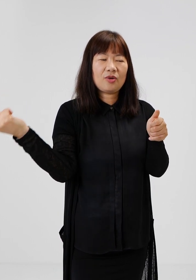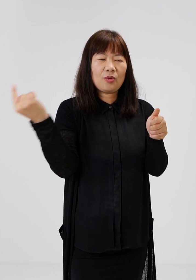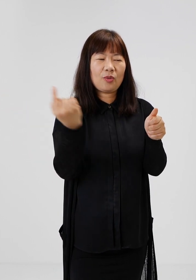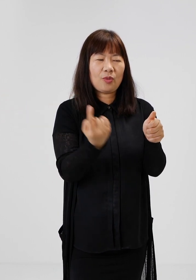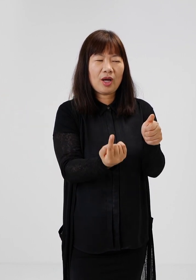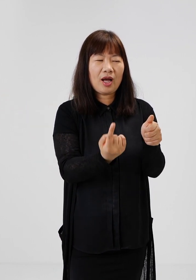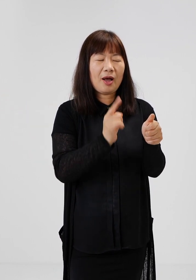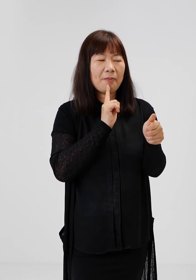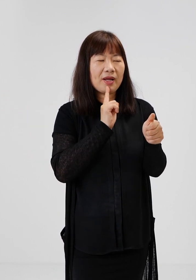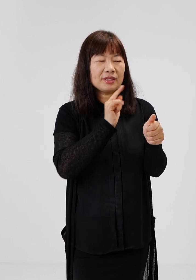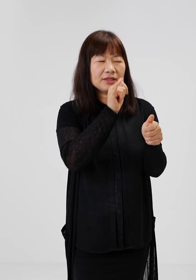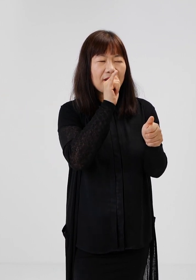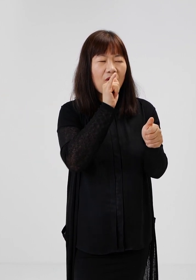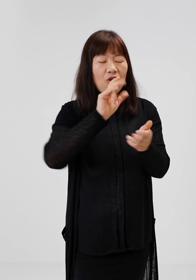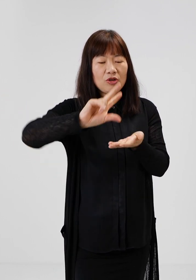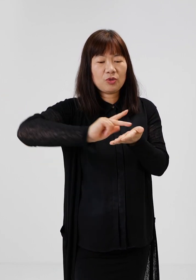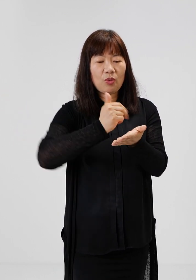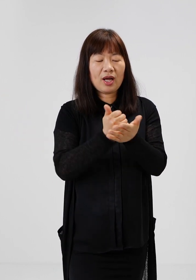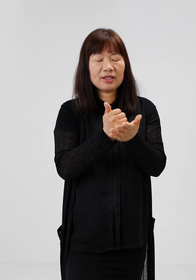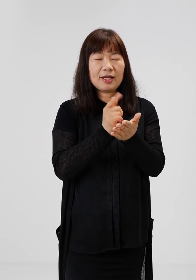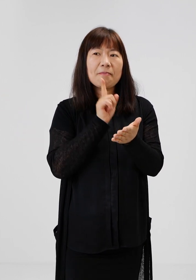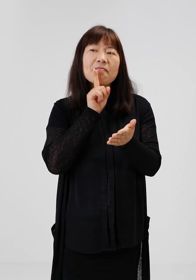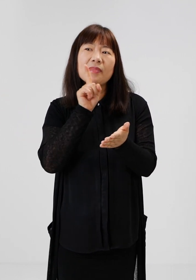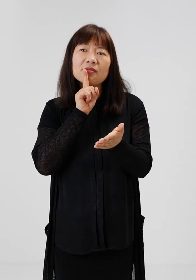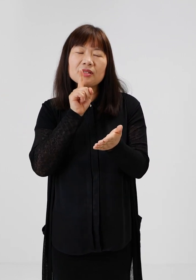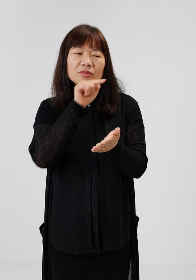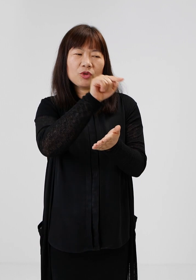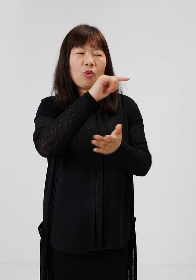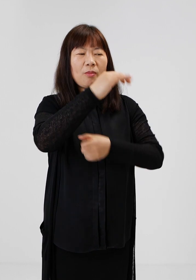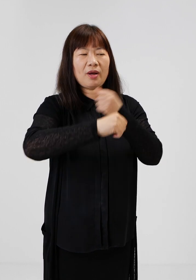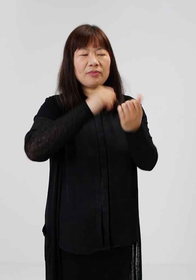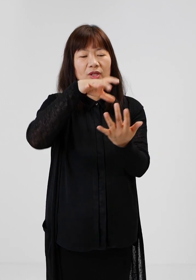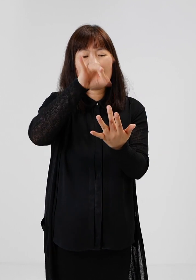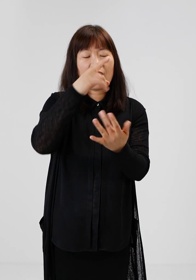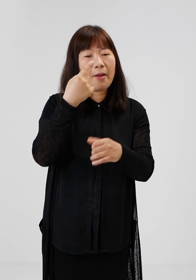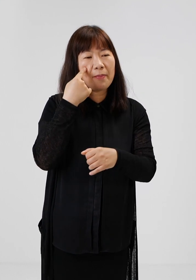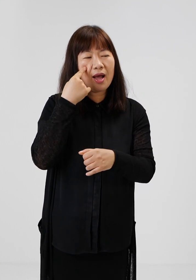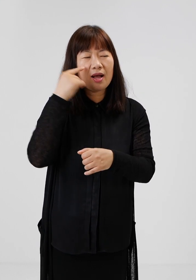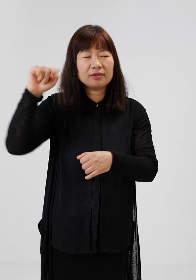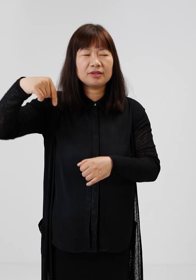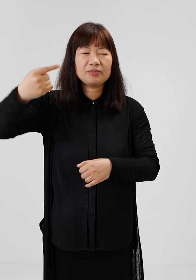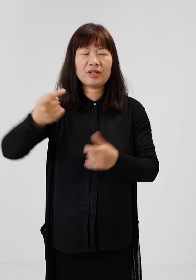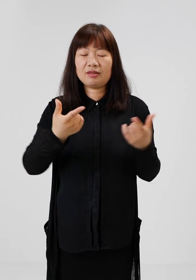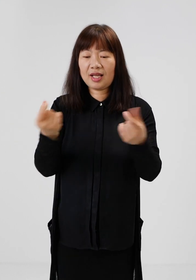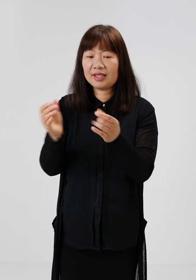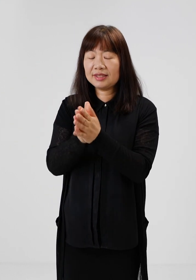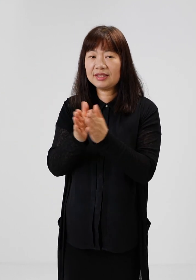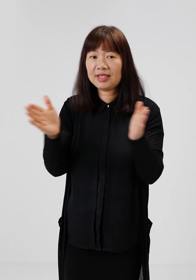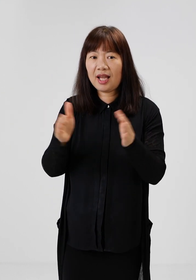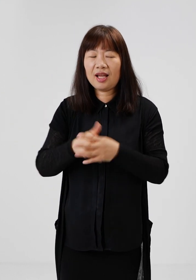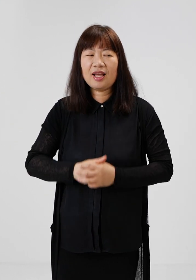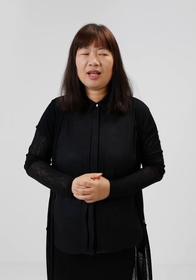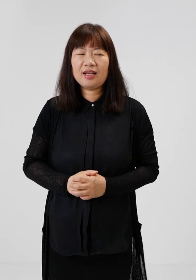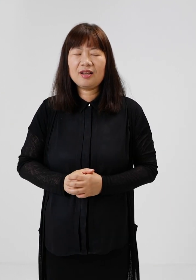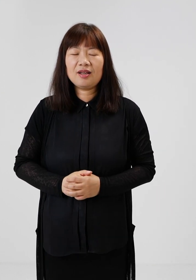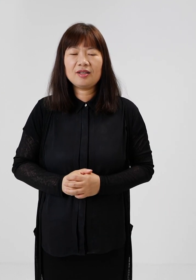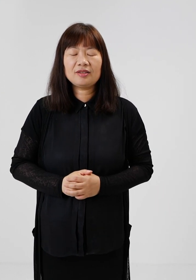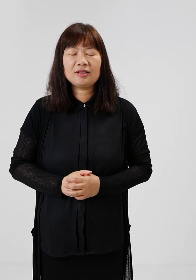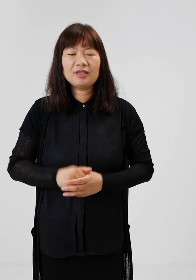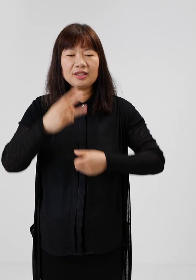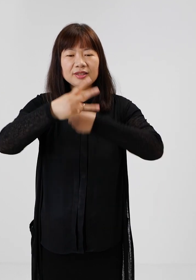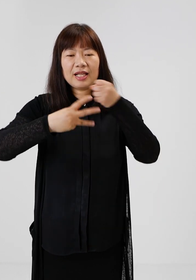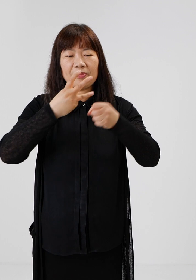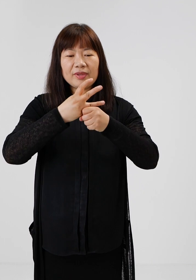말하되, 여호와의 말씀이 너는 마음대로 택하라. 다음 절. 다 같이 시작. 혹